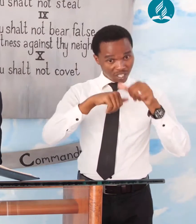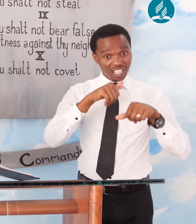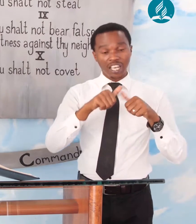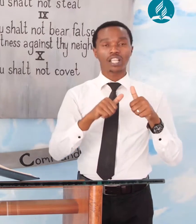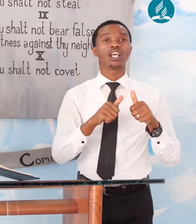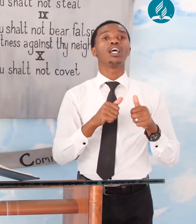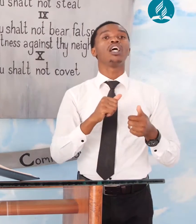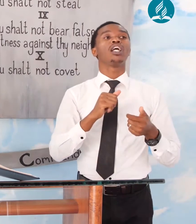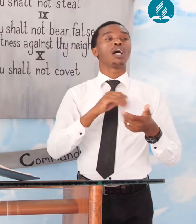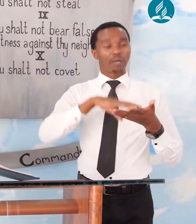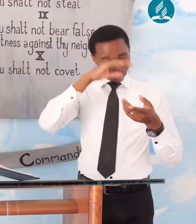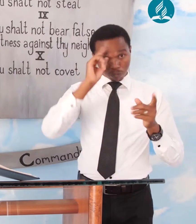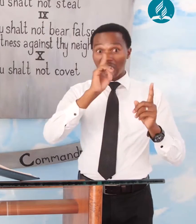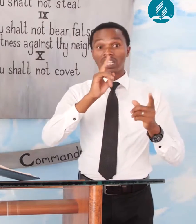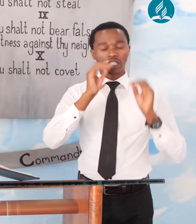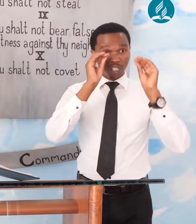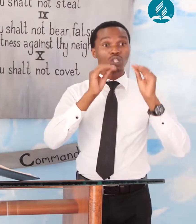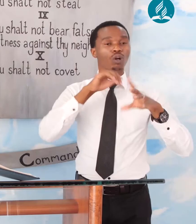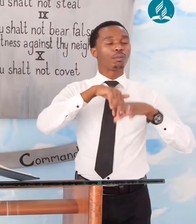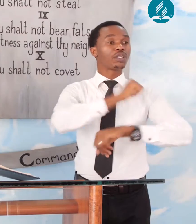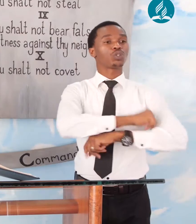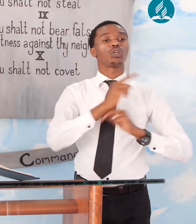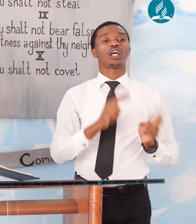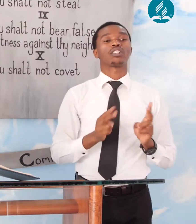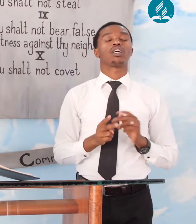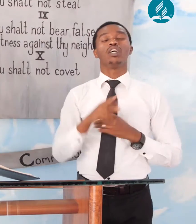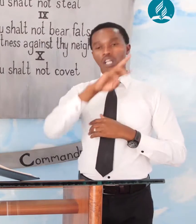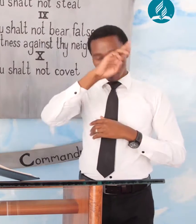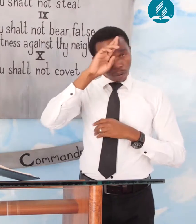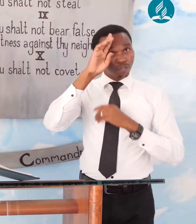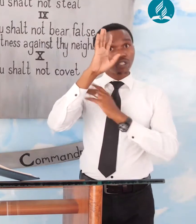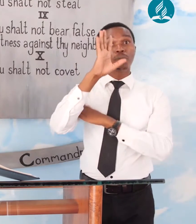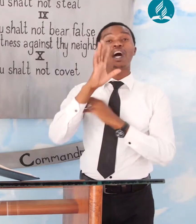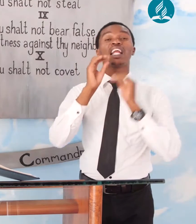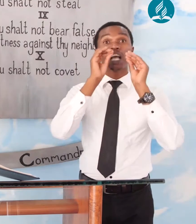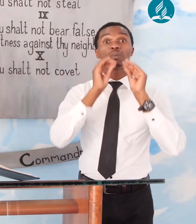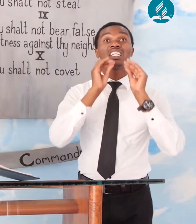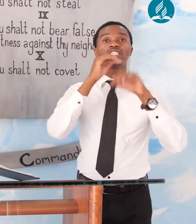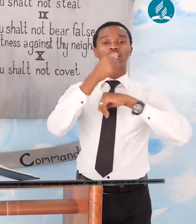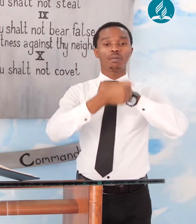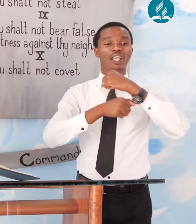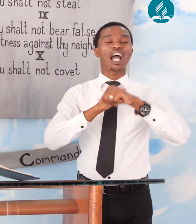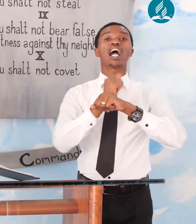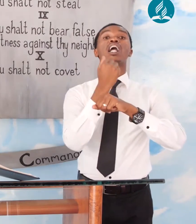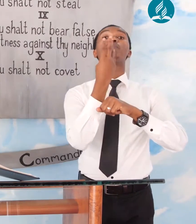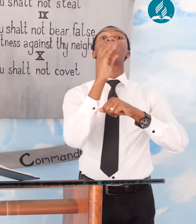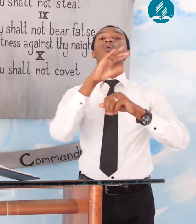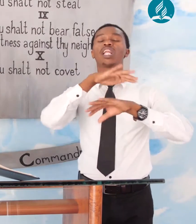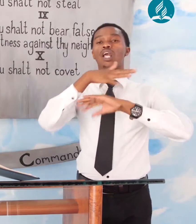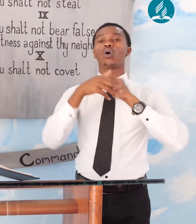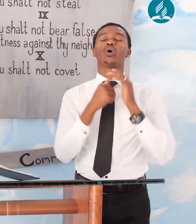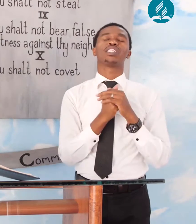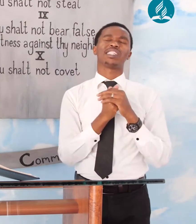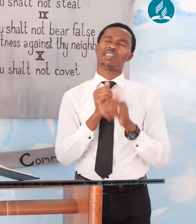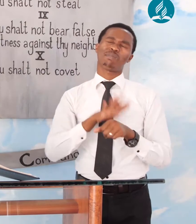asanzwe niyo mpamvu rero Imana imwigisha indi myaka 40 yose ni imyaka myinshi imyaka 40